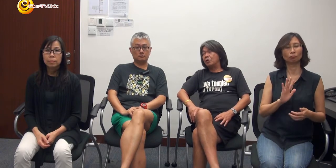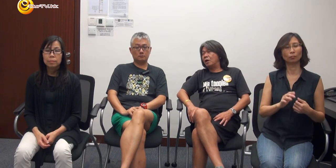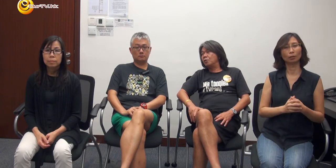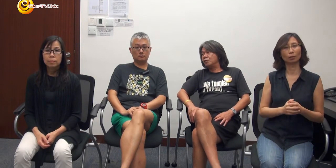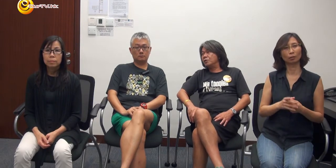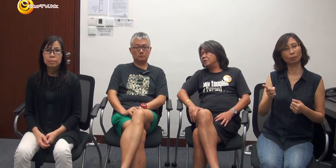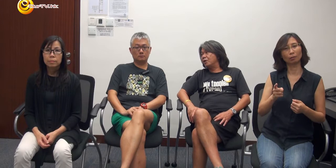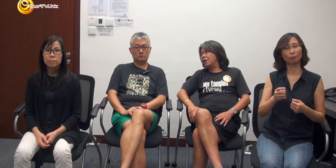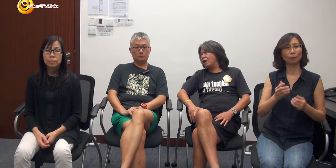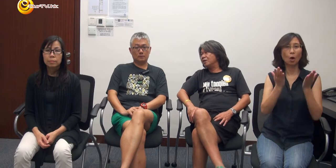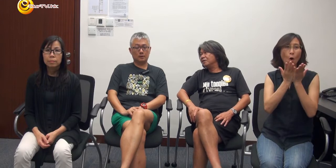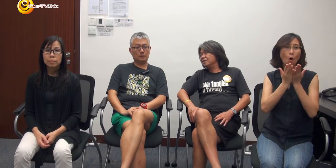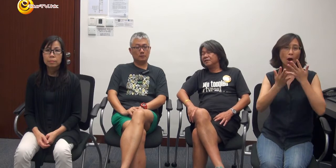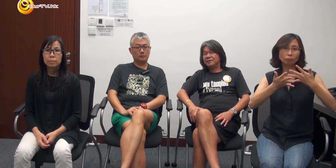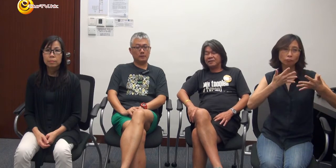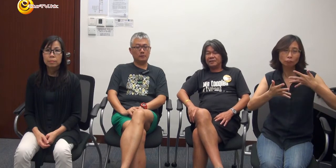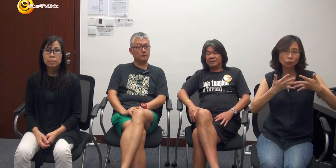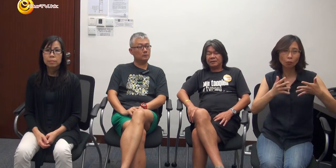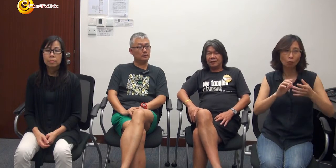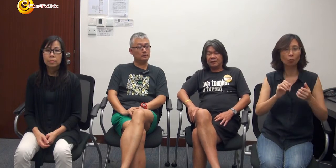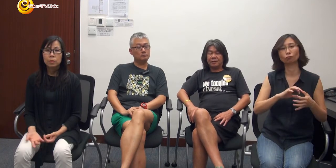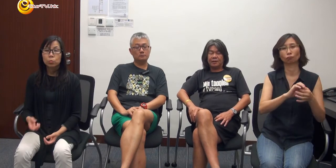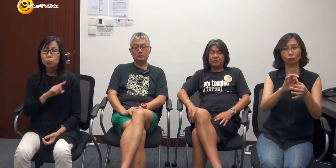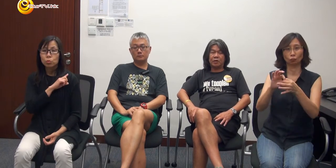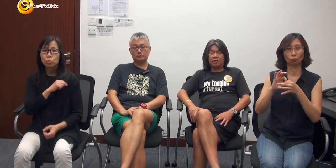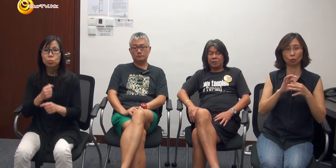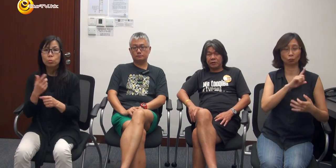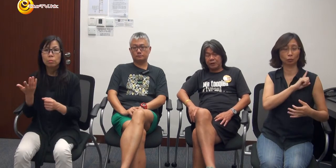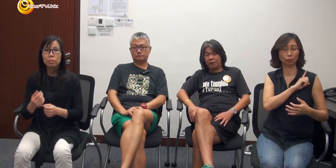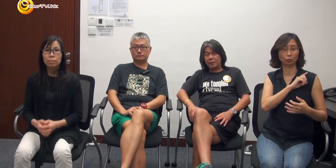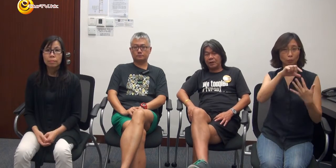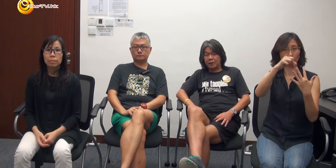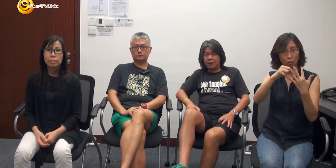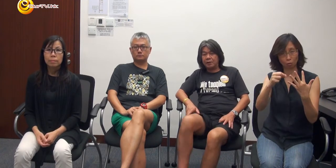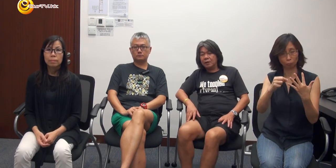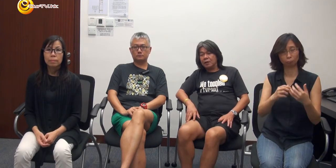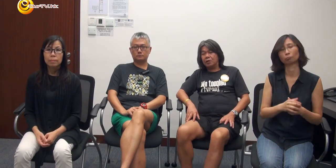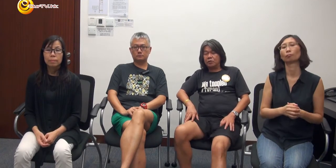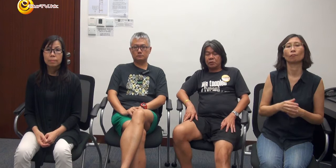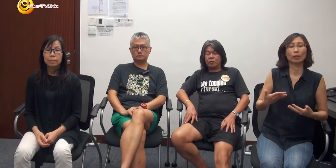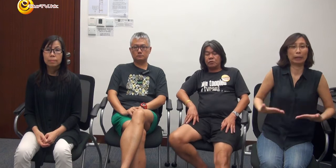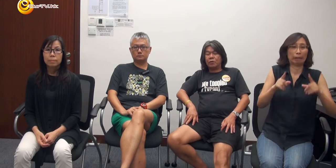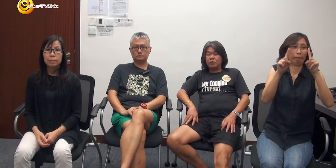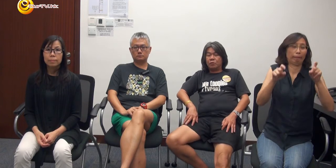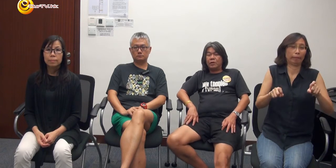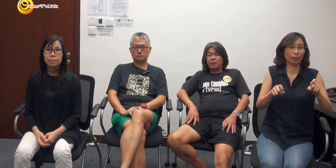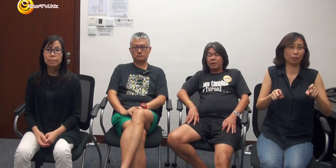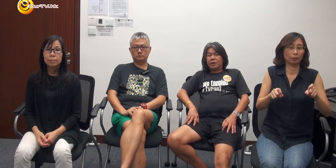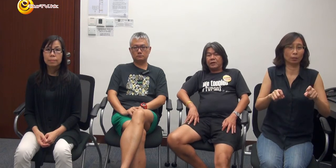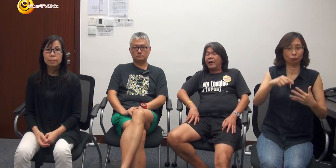個校務委員會自己去揀。 係咯，自己整咯，係咯。 咁所以而家個問題就係、是、個遴選委員會。聽